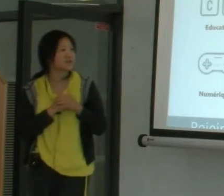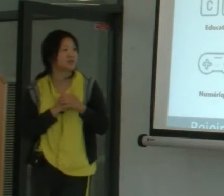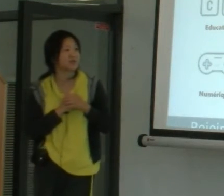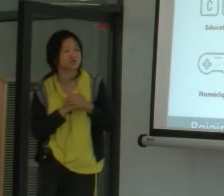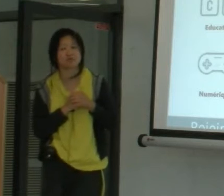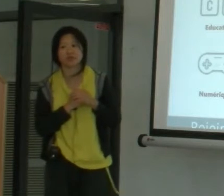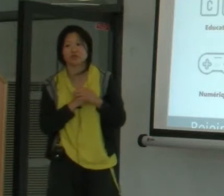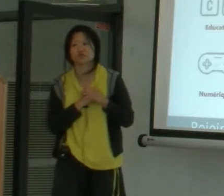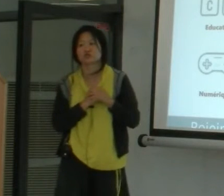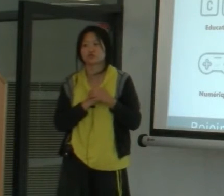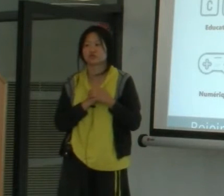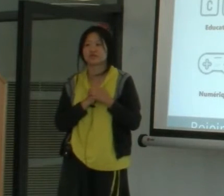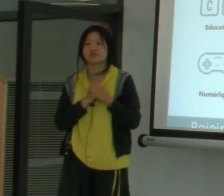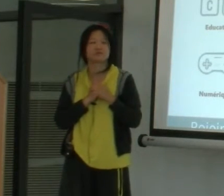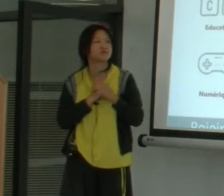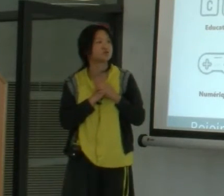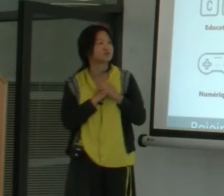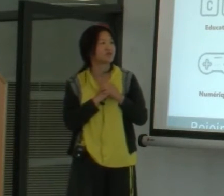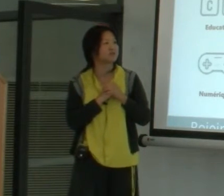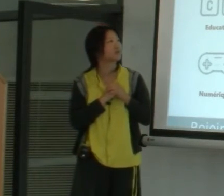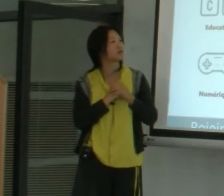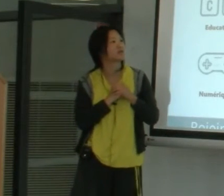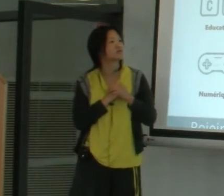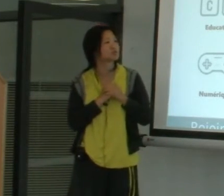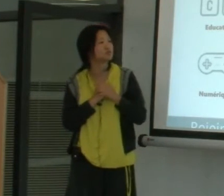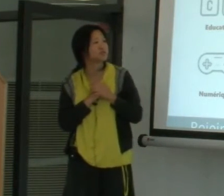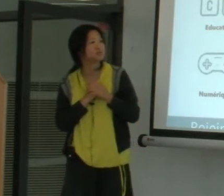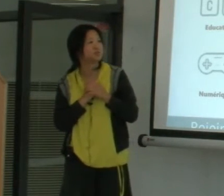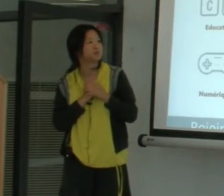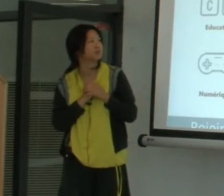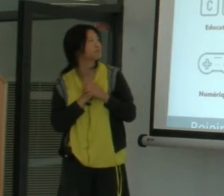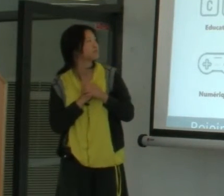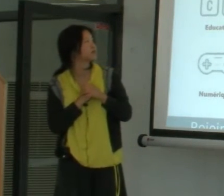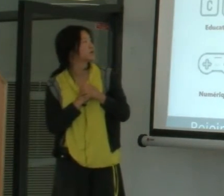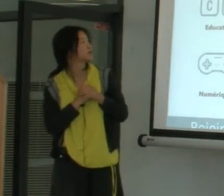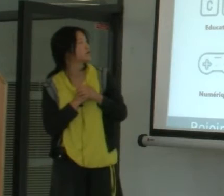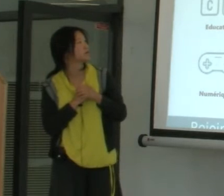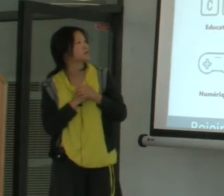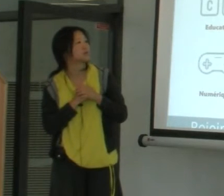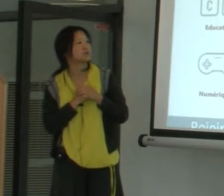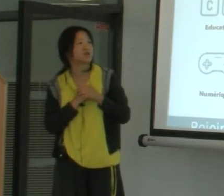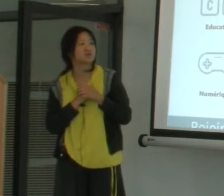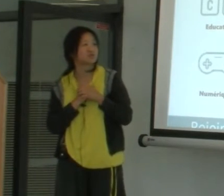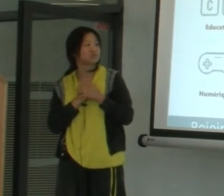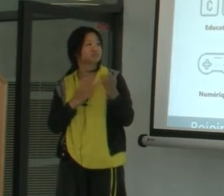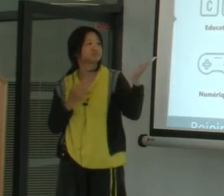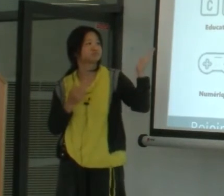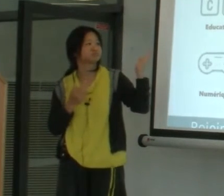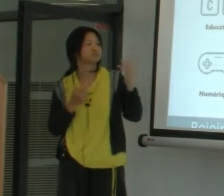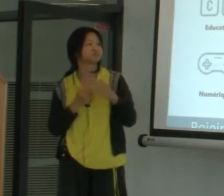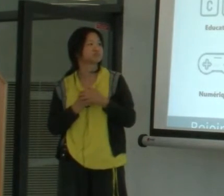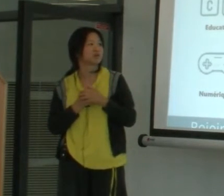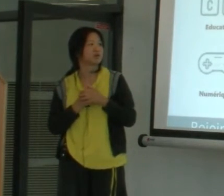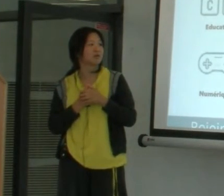Alors les applications en fait de cette signothèque, elles sont multiples dans l'éducation.